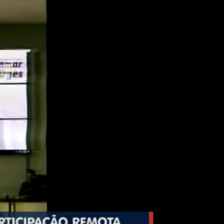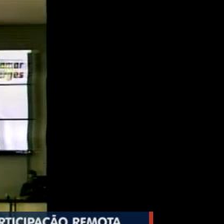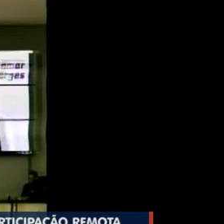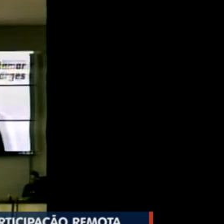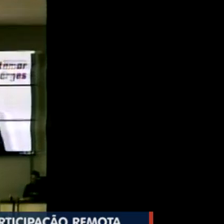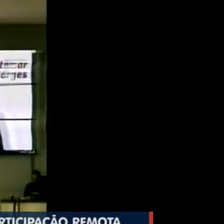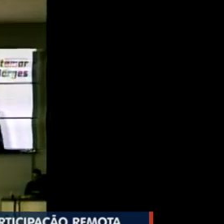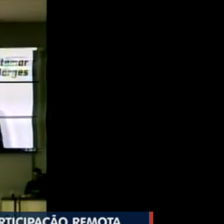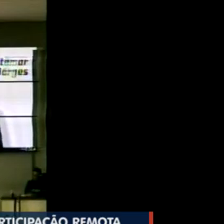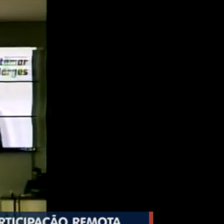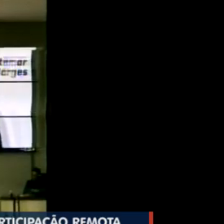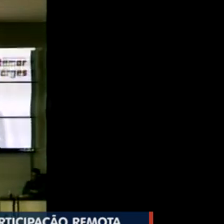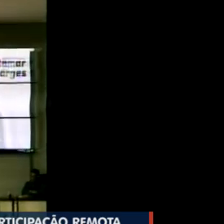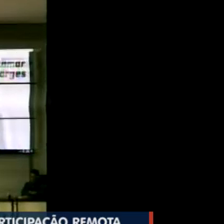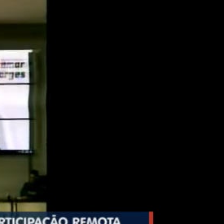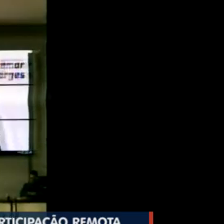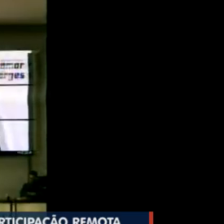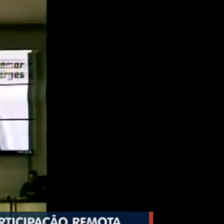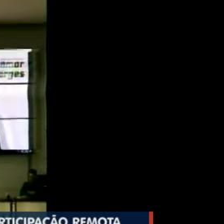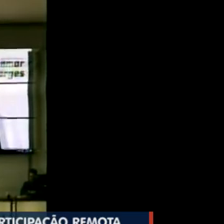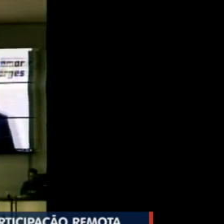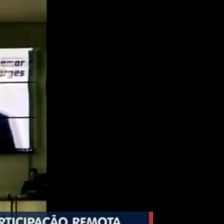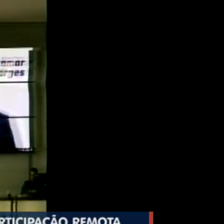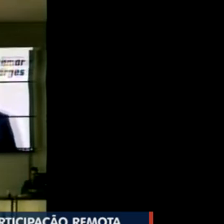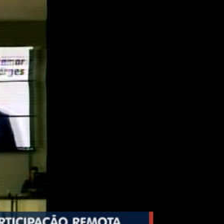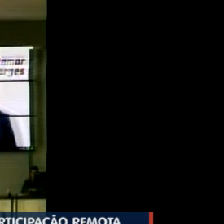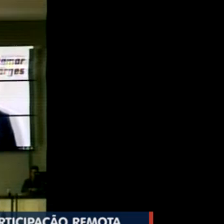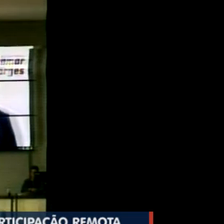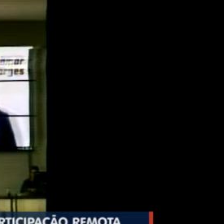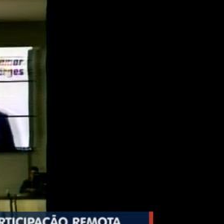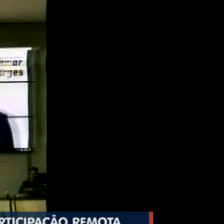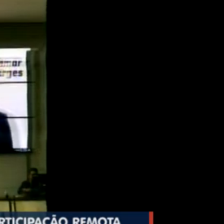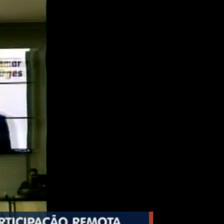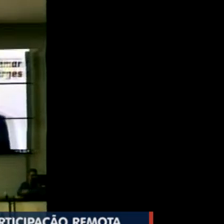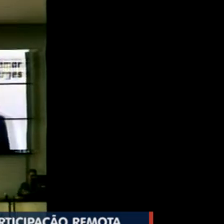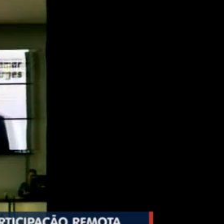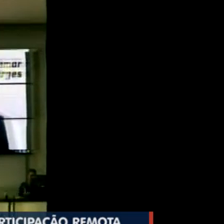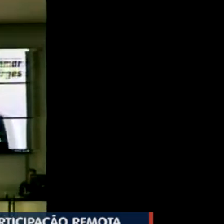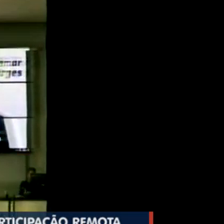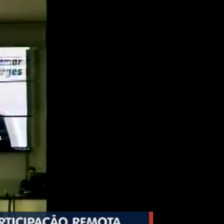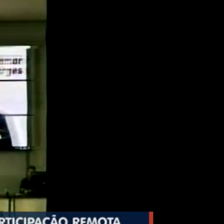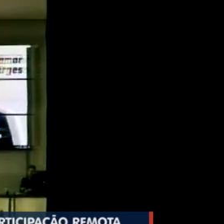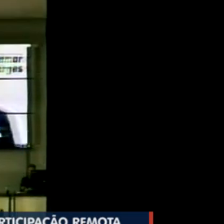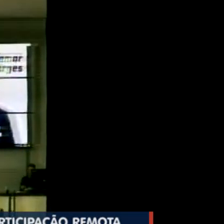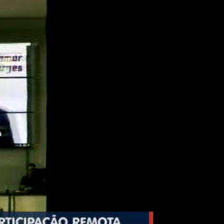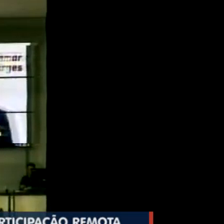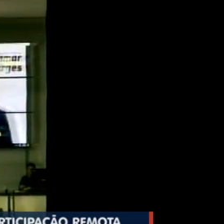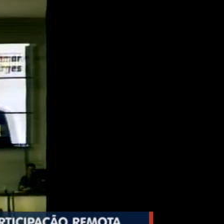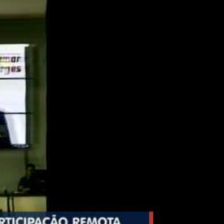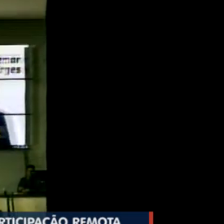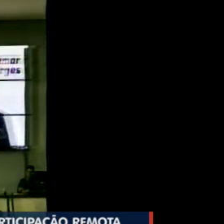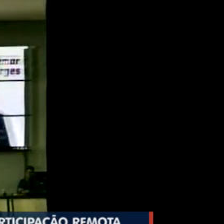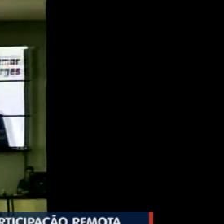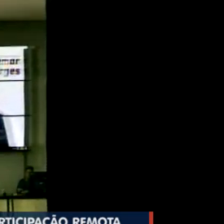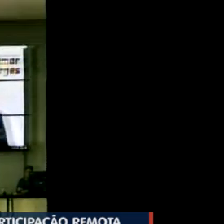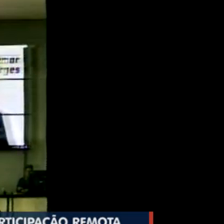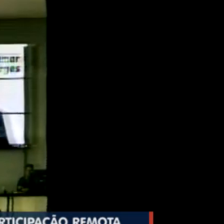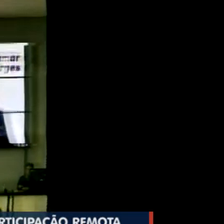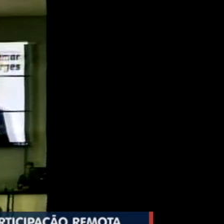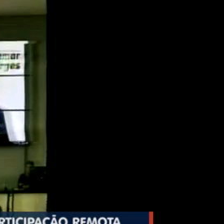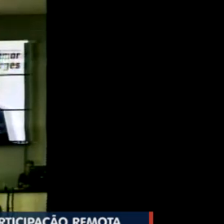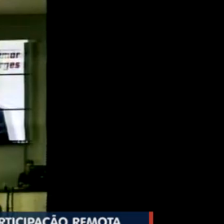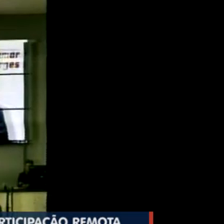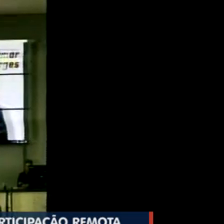ou de prevenção voltada paraa mulher contem sempre com o meu mandato contem sempre com o meu apoio para